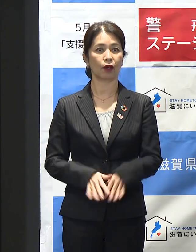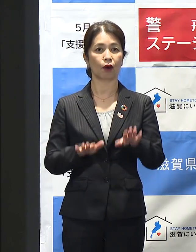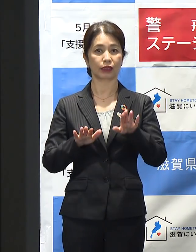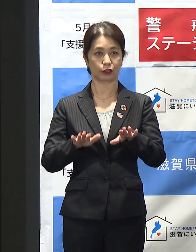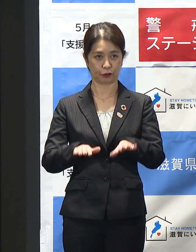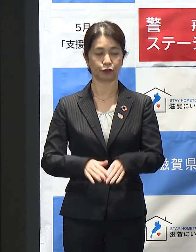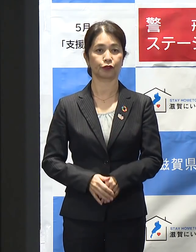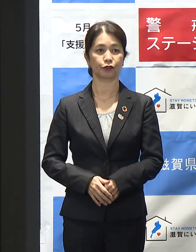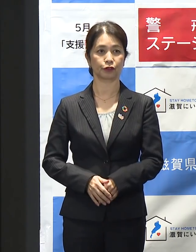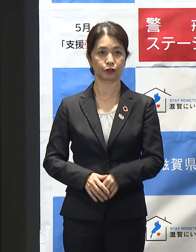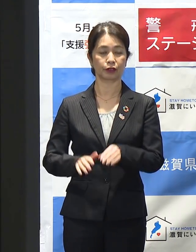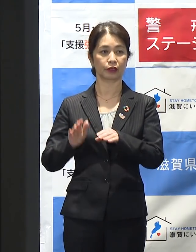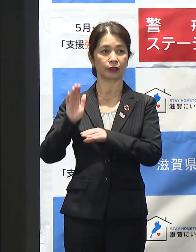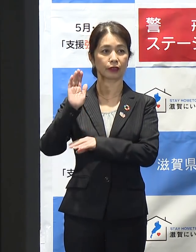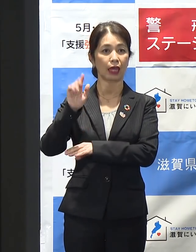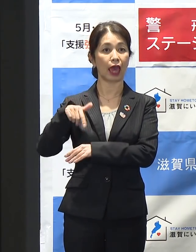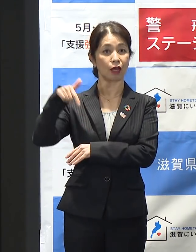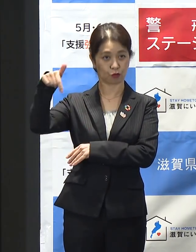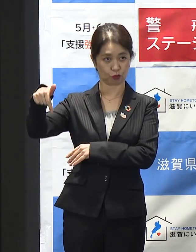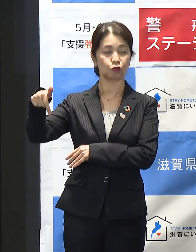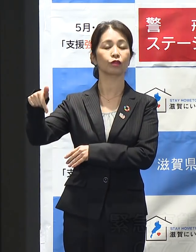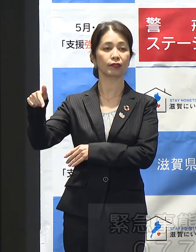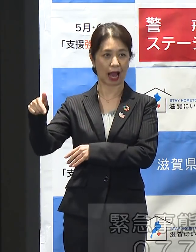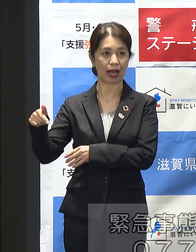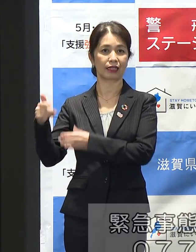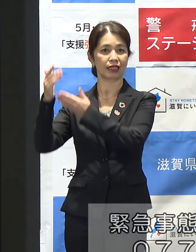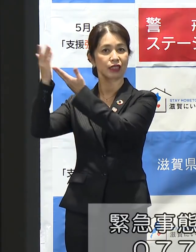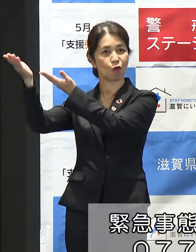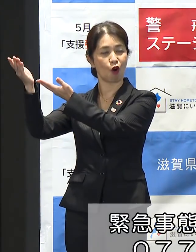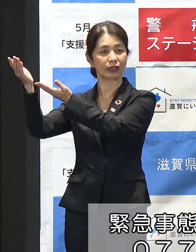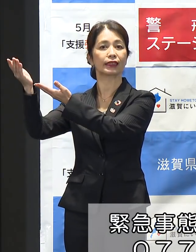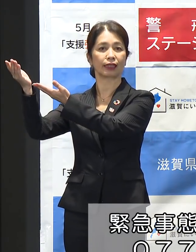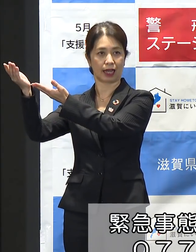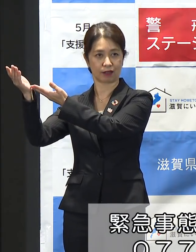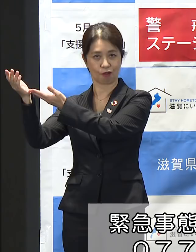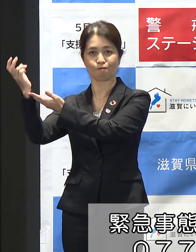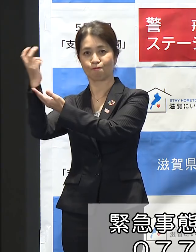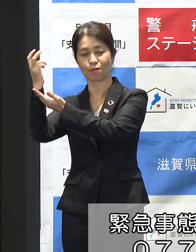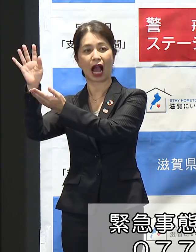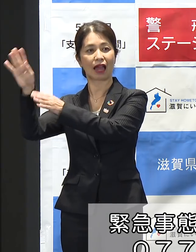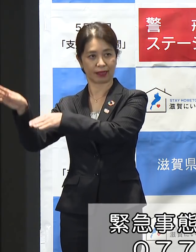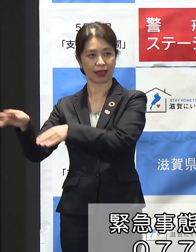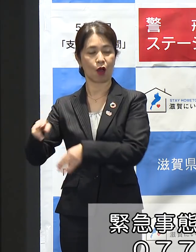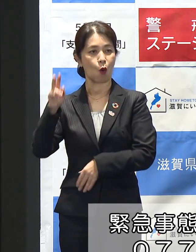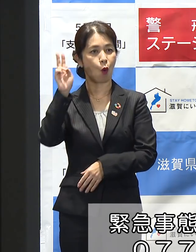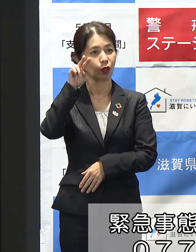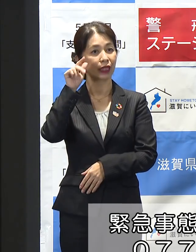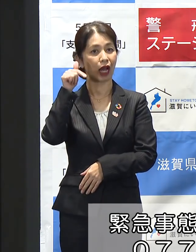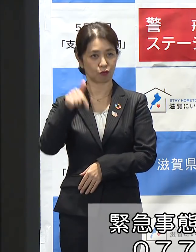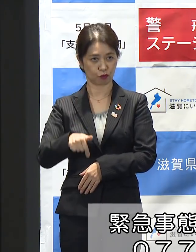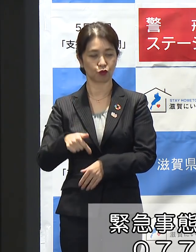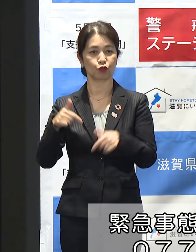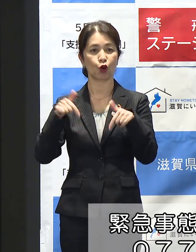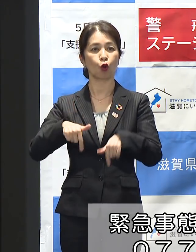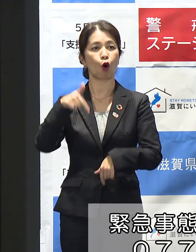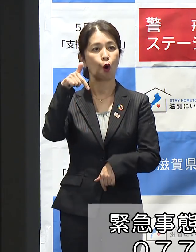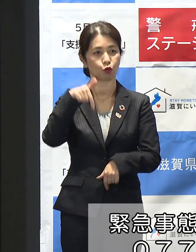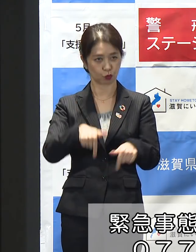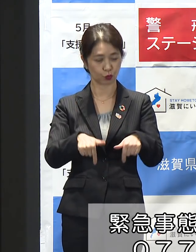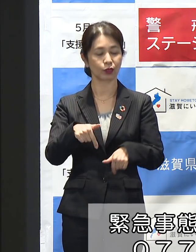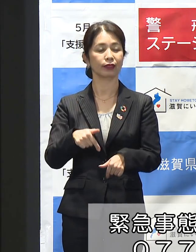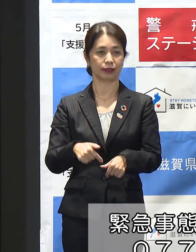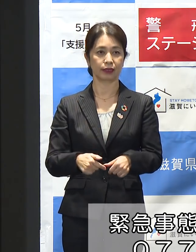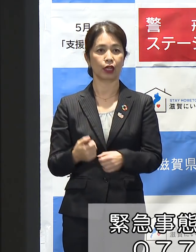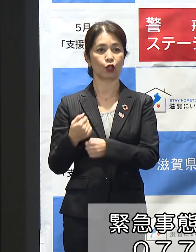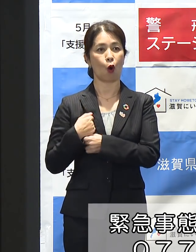本日ですね、諮問委員会への諮問を経て、京都府、大阪府、兵庫県について、緊